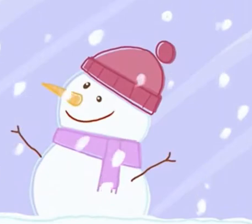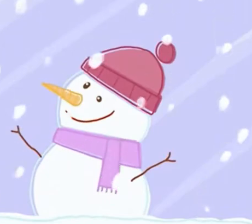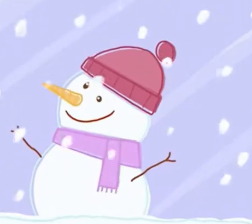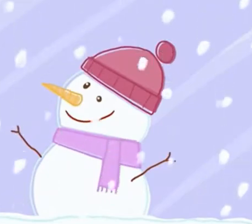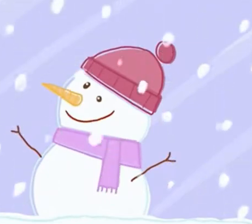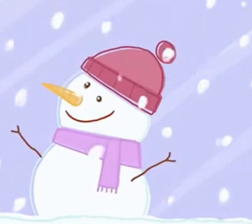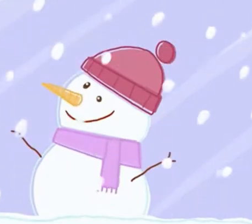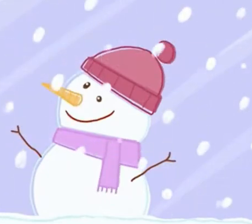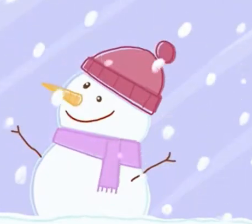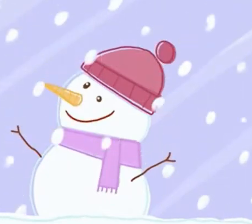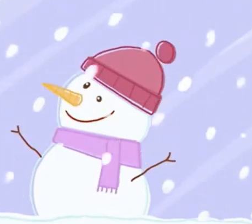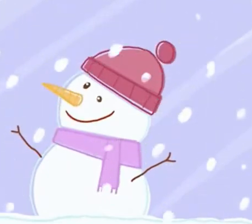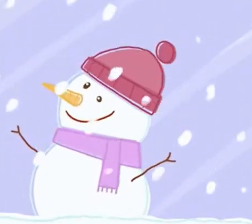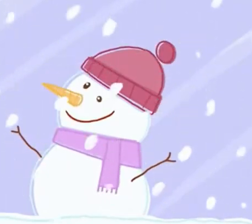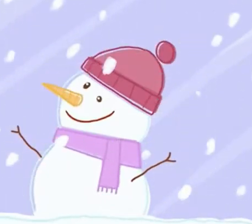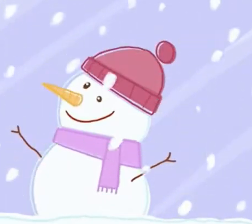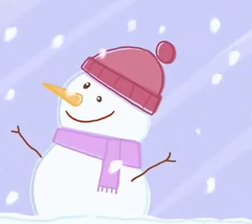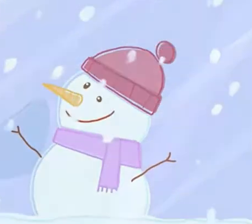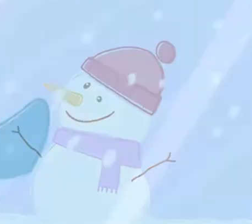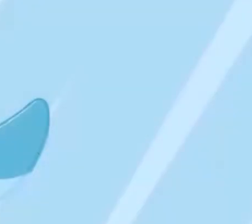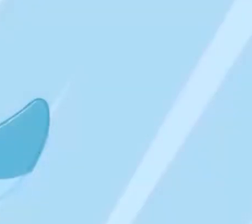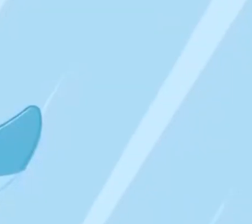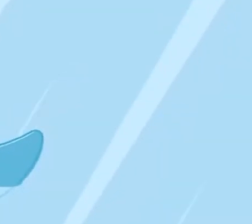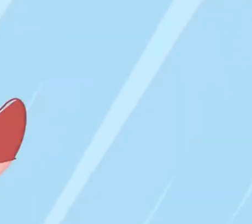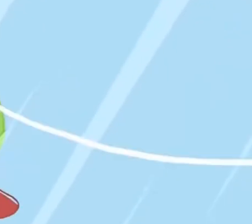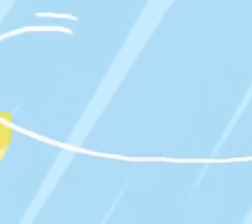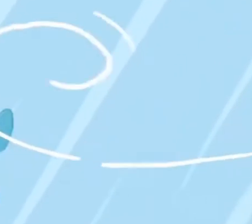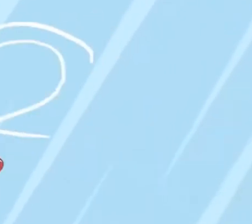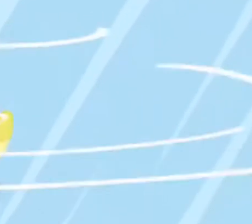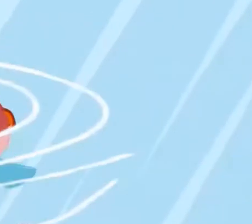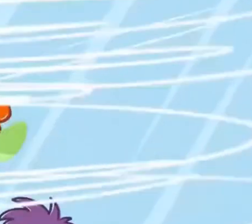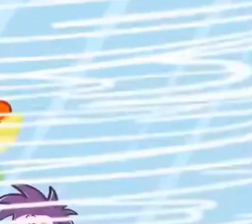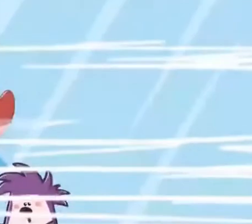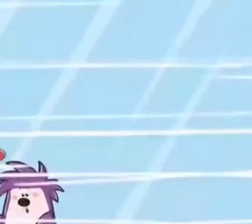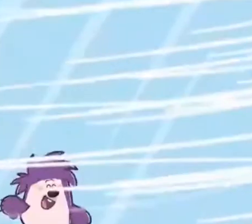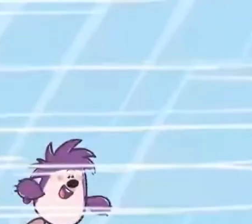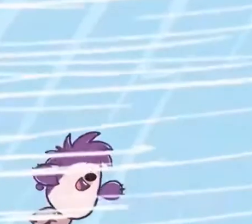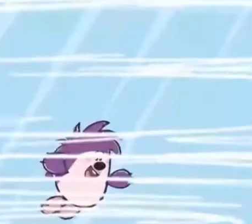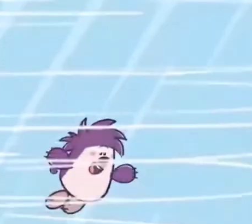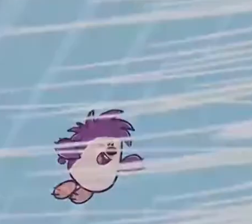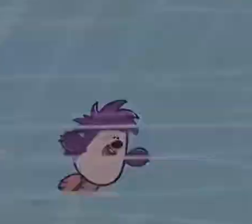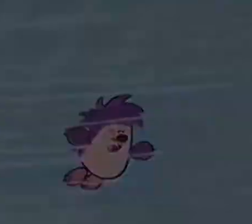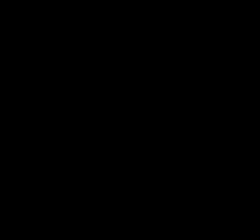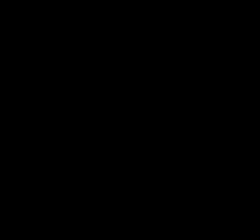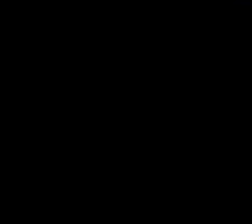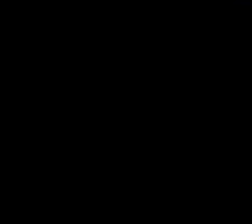se arrepiar. E o que mais o vento faz? Faz o meu catapeto girar.